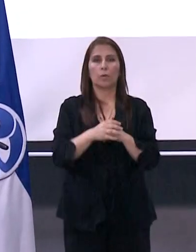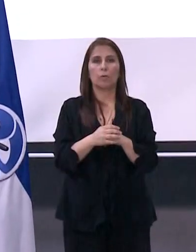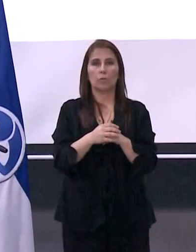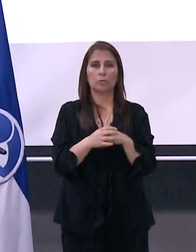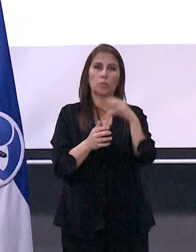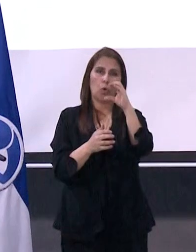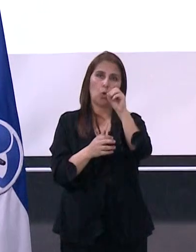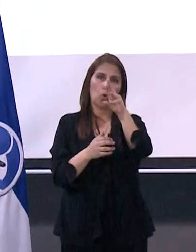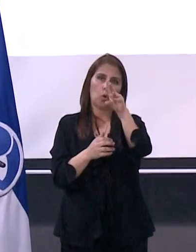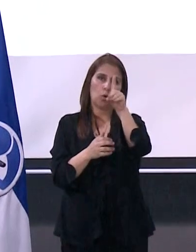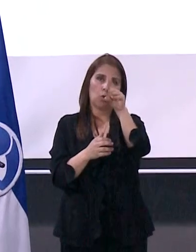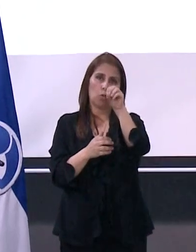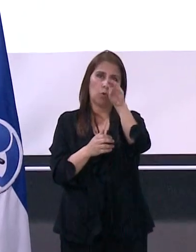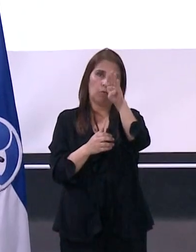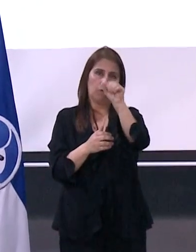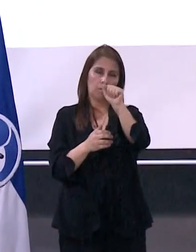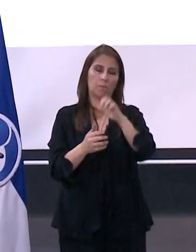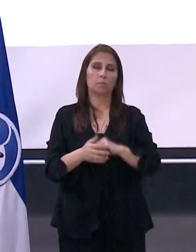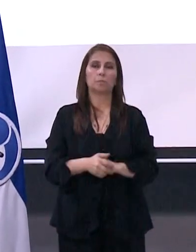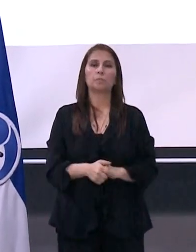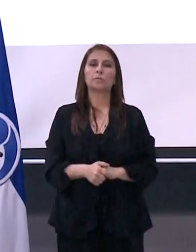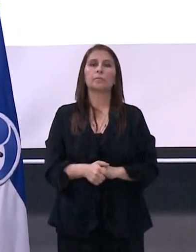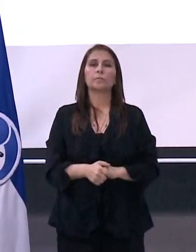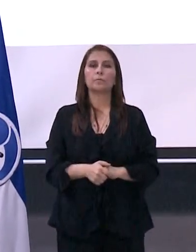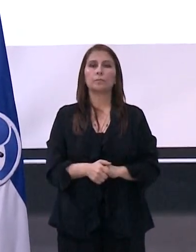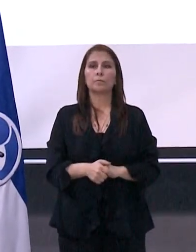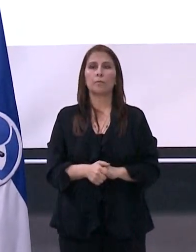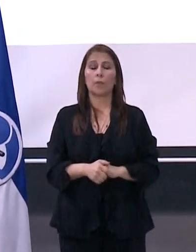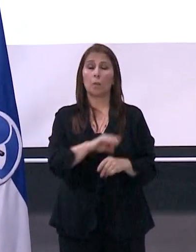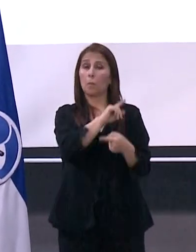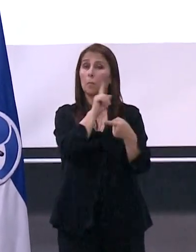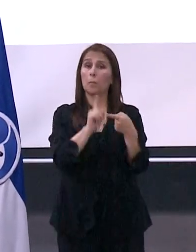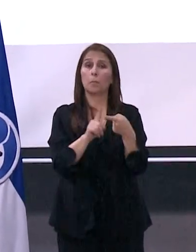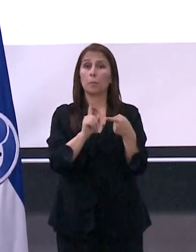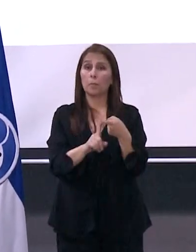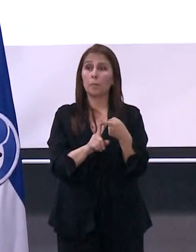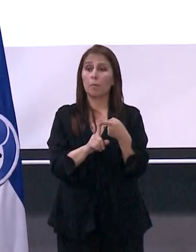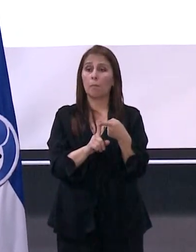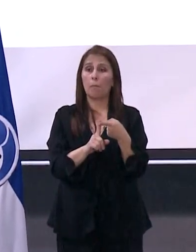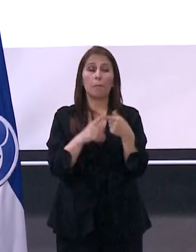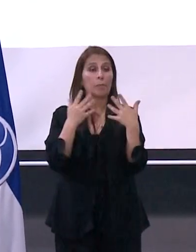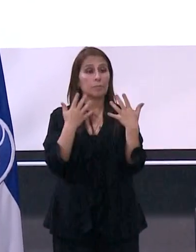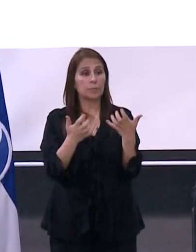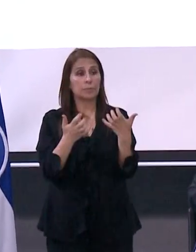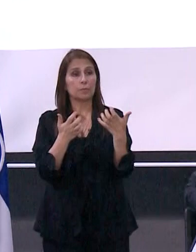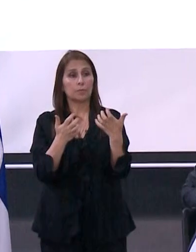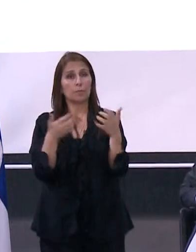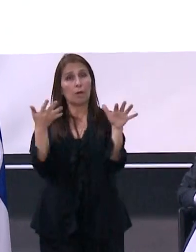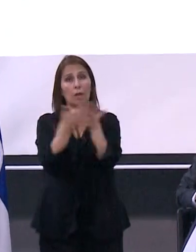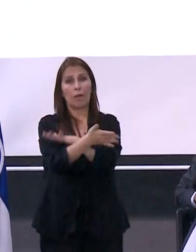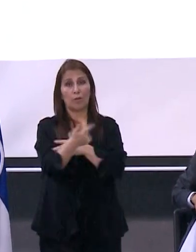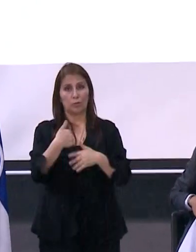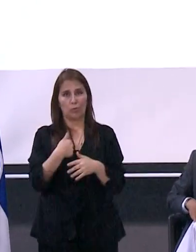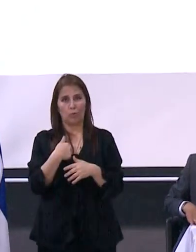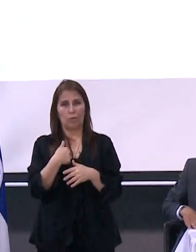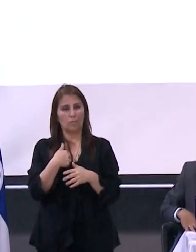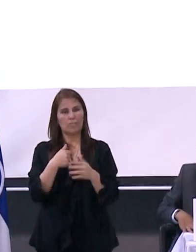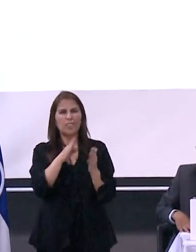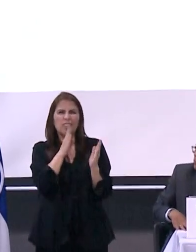córdoba quiero iniciar bueno lo primero que voy a hacer diciendo que voy a hablar de comercio